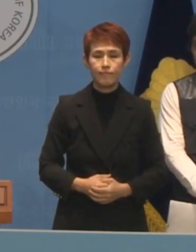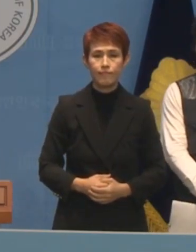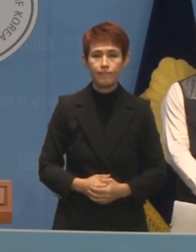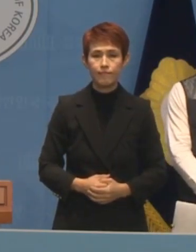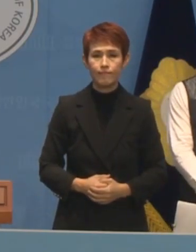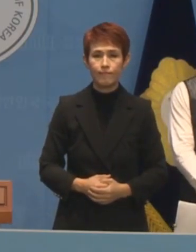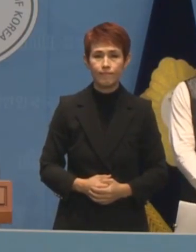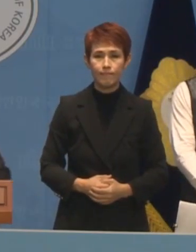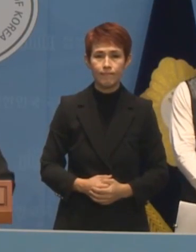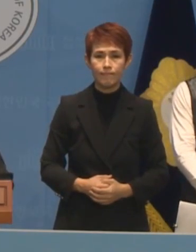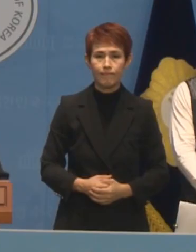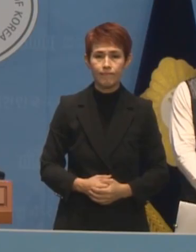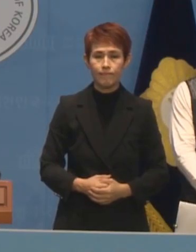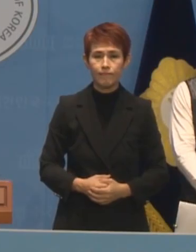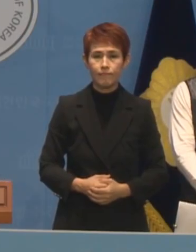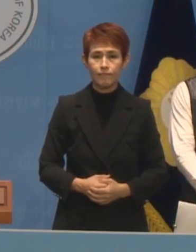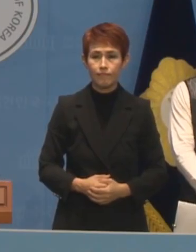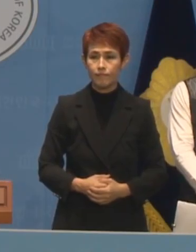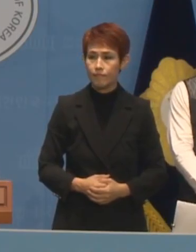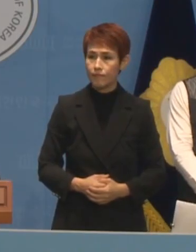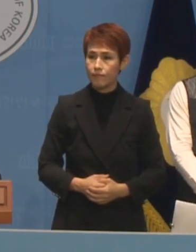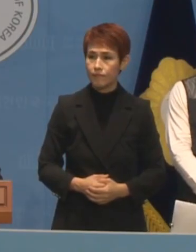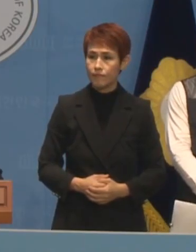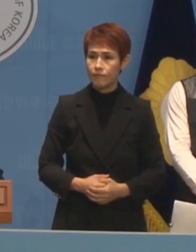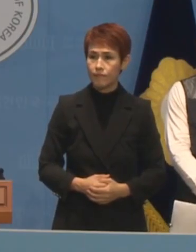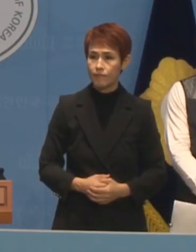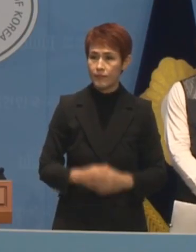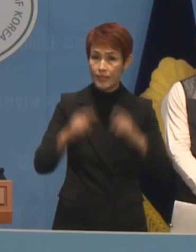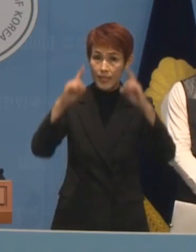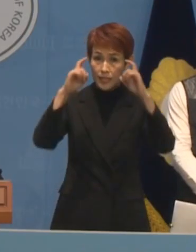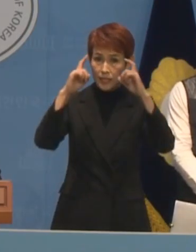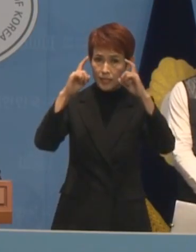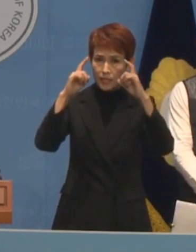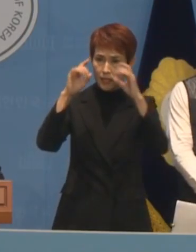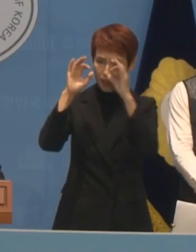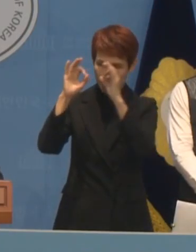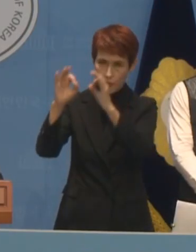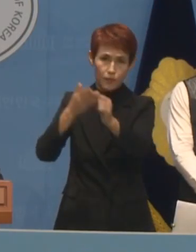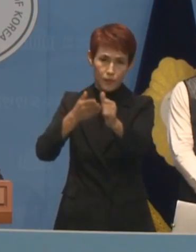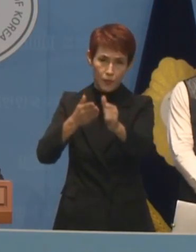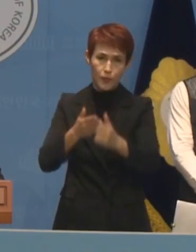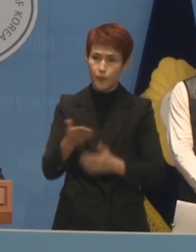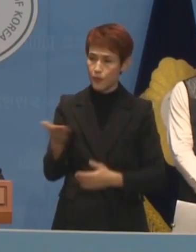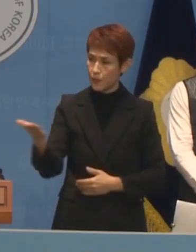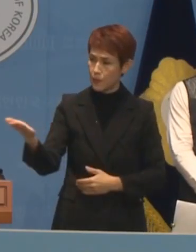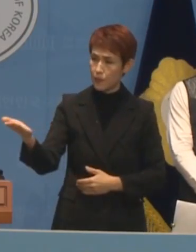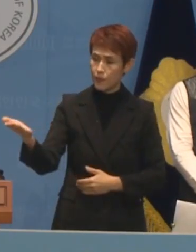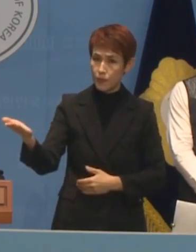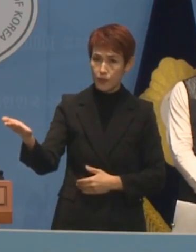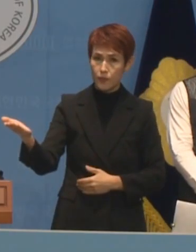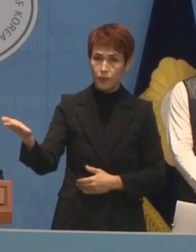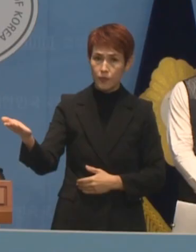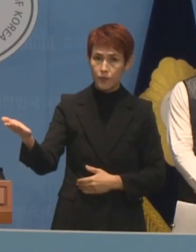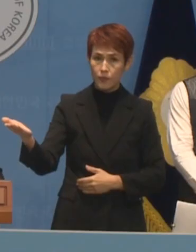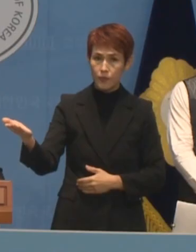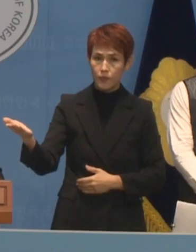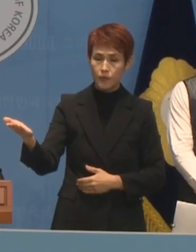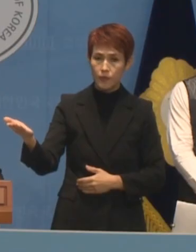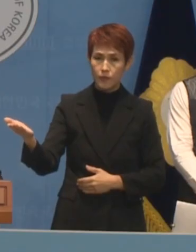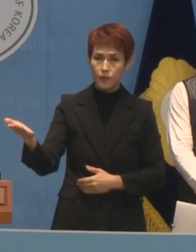네, 발언에 앞서 여기 이 자리에 있는 사진을 좀 관심 있게 봐주셨으면